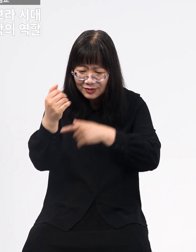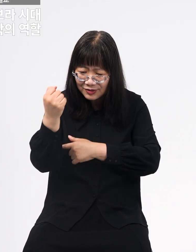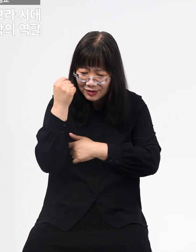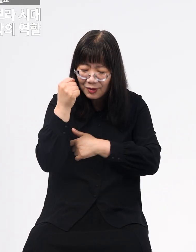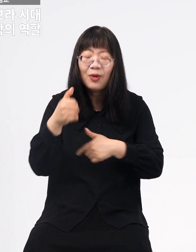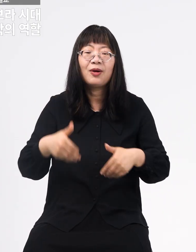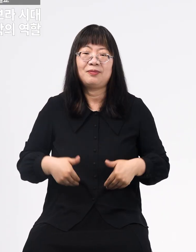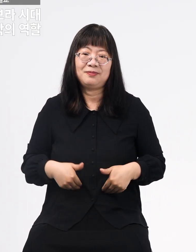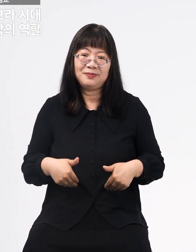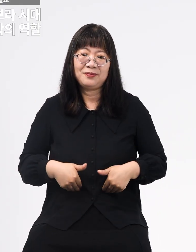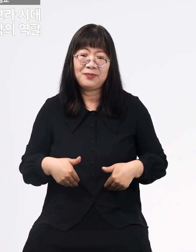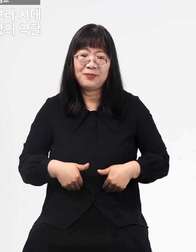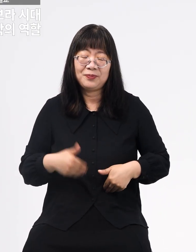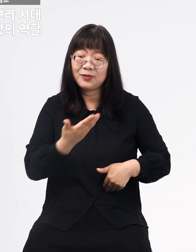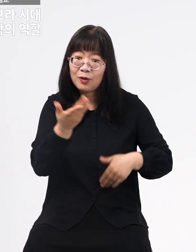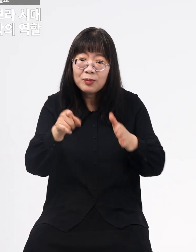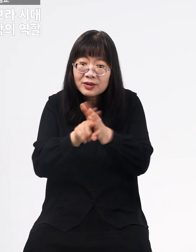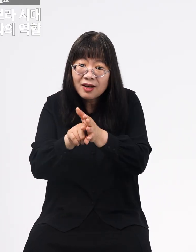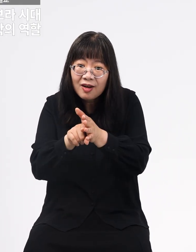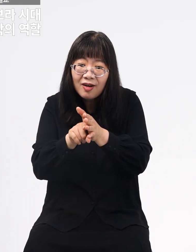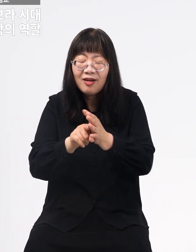시대입니다. 믿습니까?